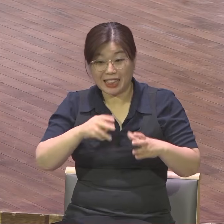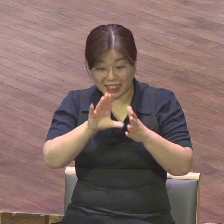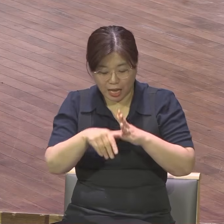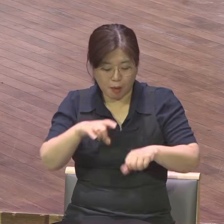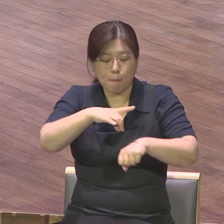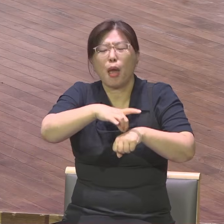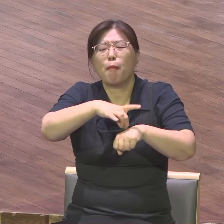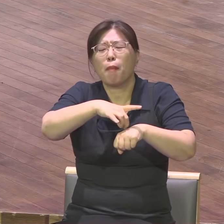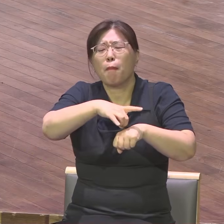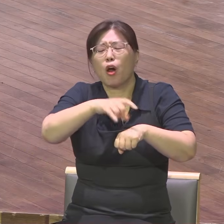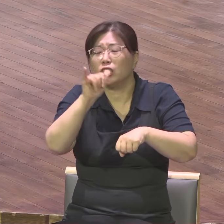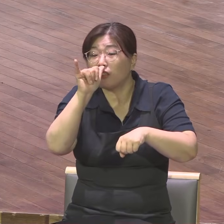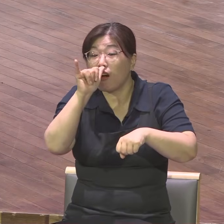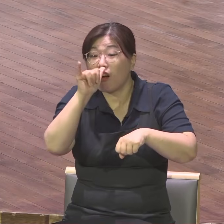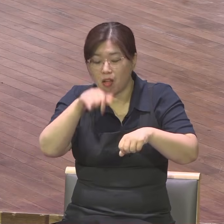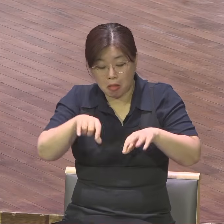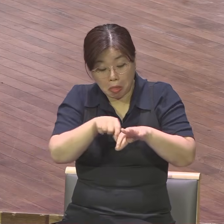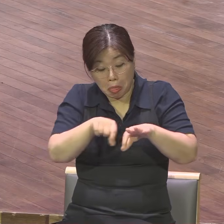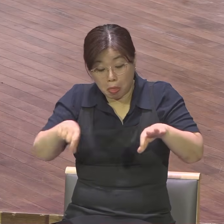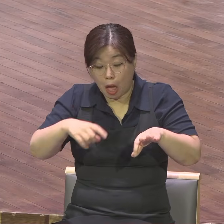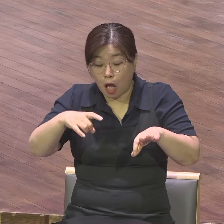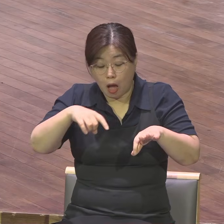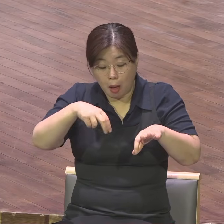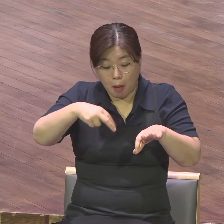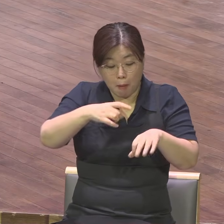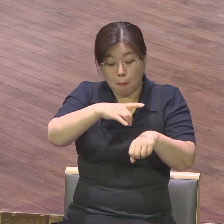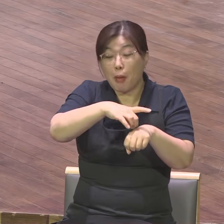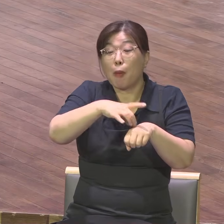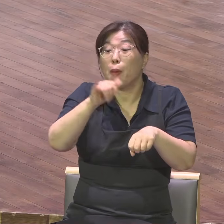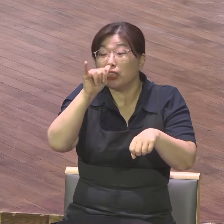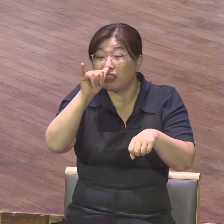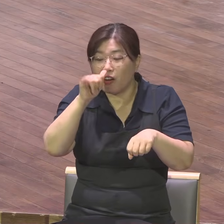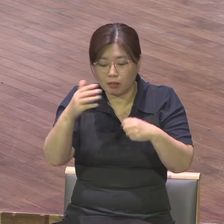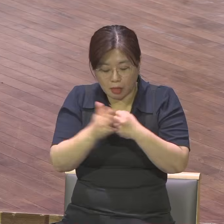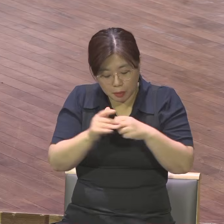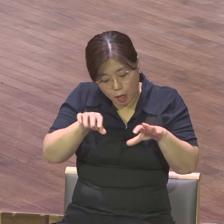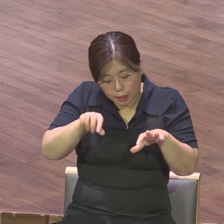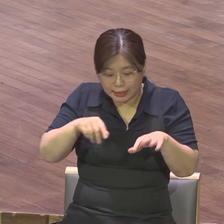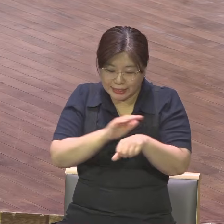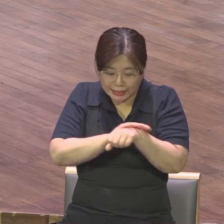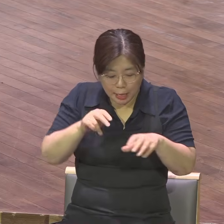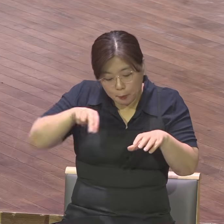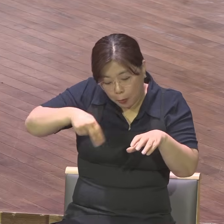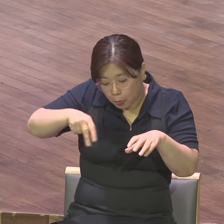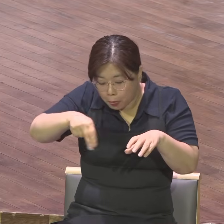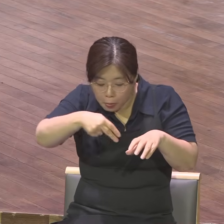그렇듯이 하나님의 말씀을 읽을 때도 처음부터 모른다고 포기하지 말라는 것입니다.